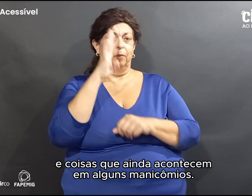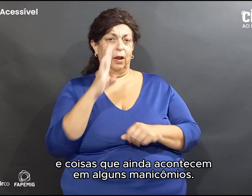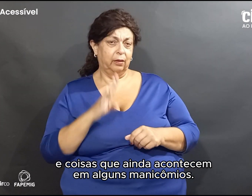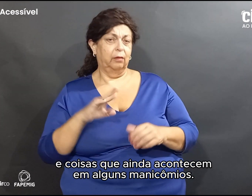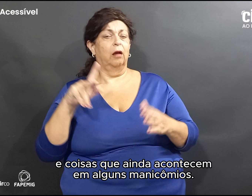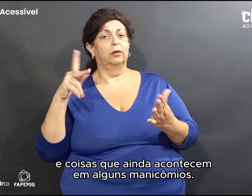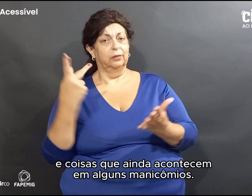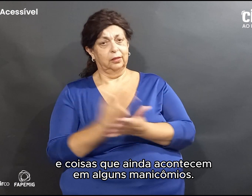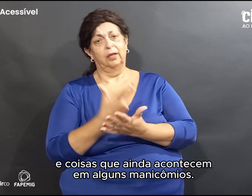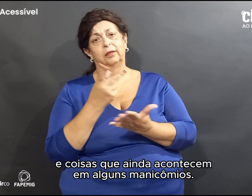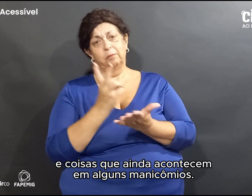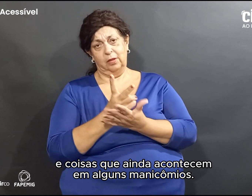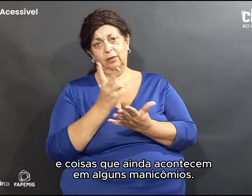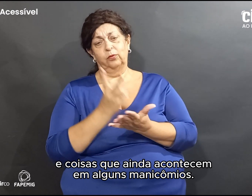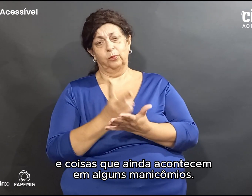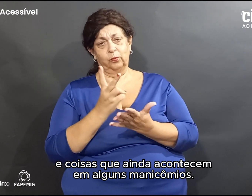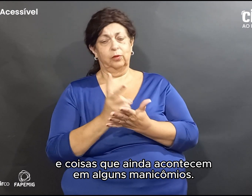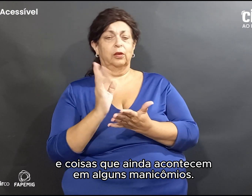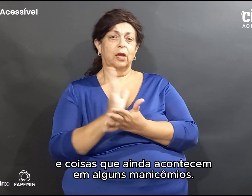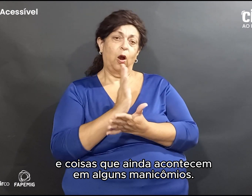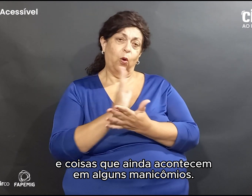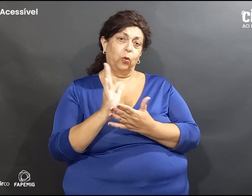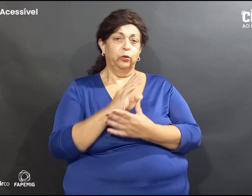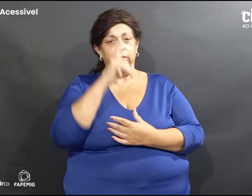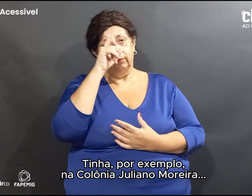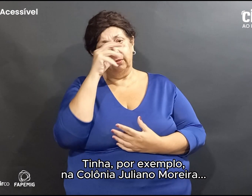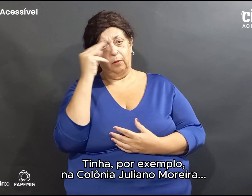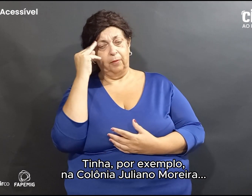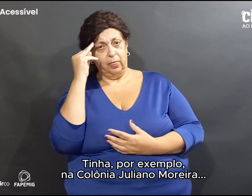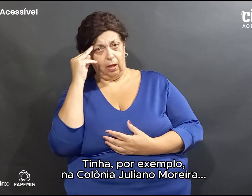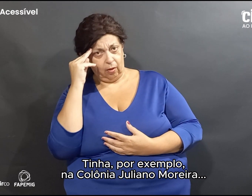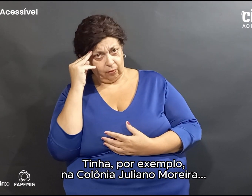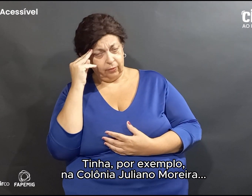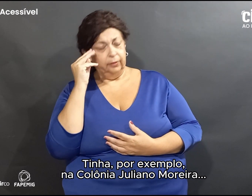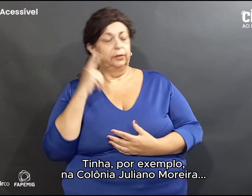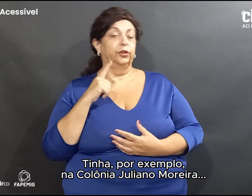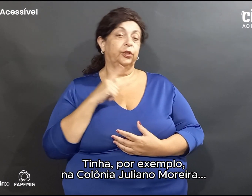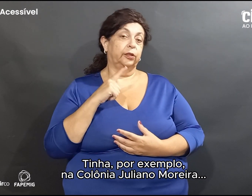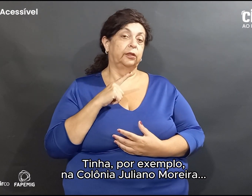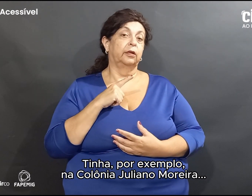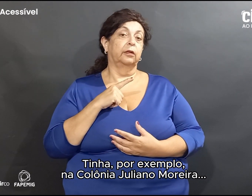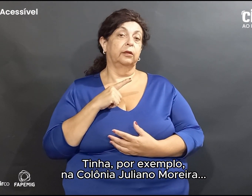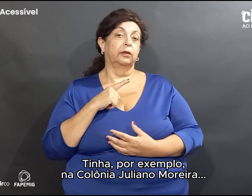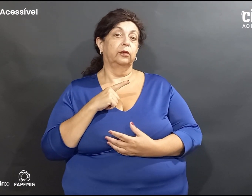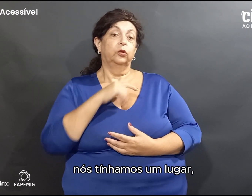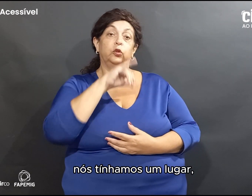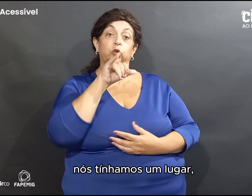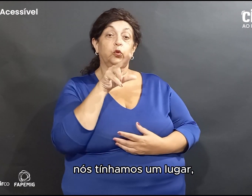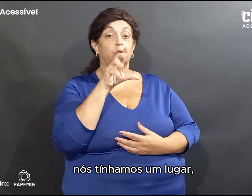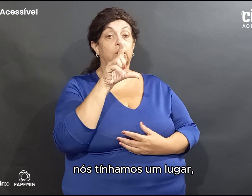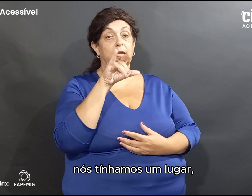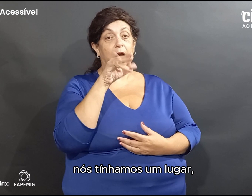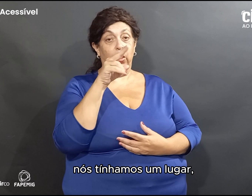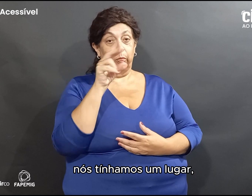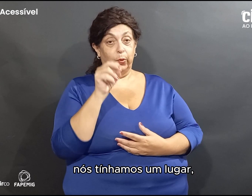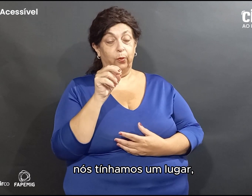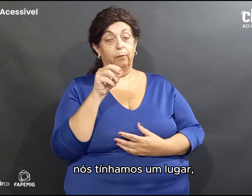acontecem em alguns manicômios, né? Tinha, por exemplo, na Colônia Juliano Moreira, nós tínhamos